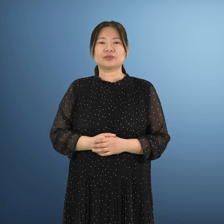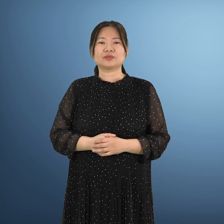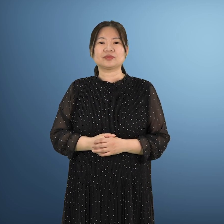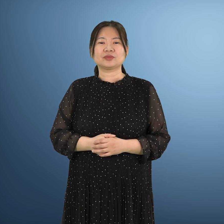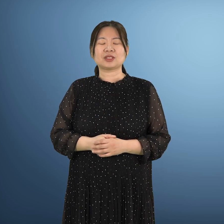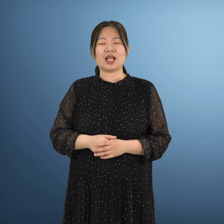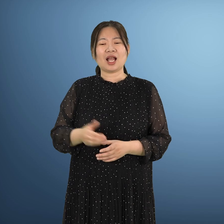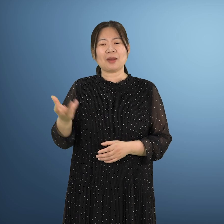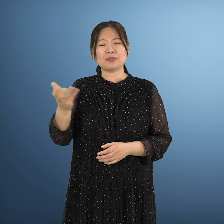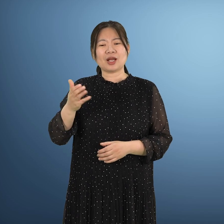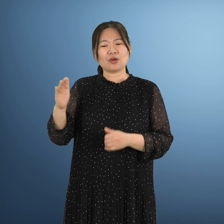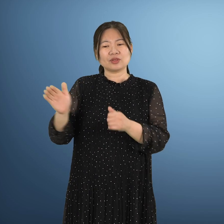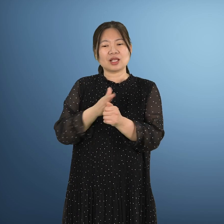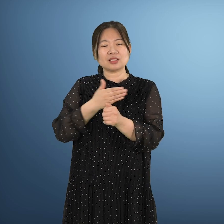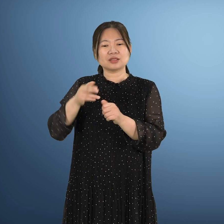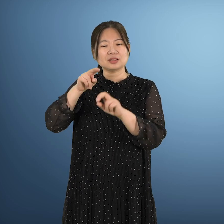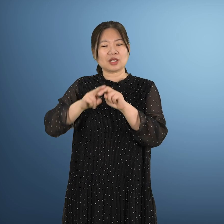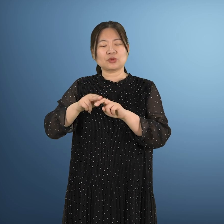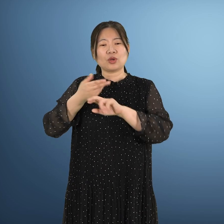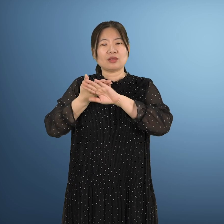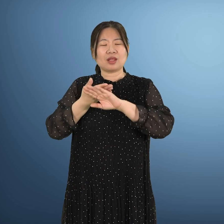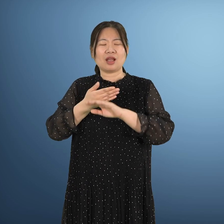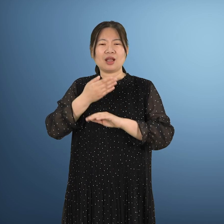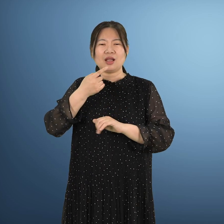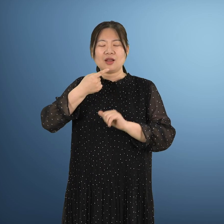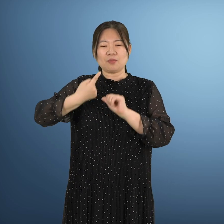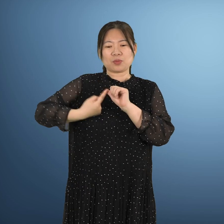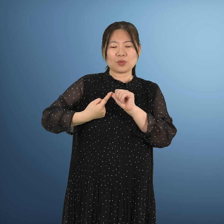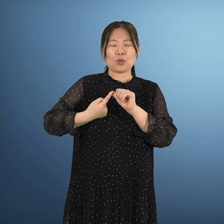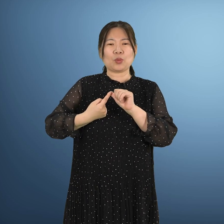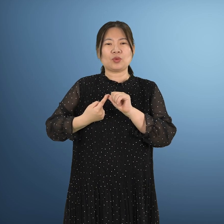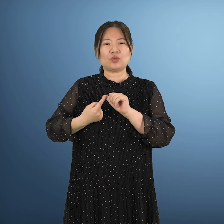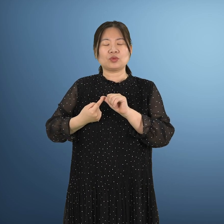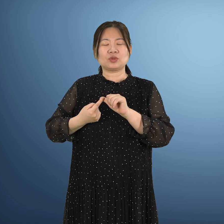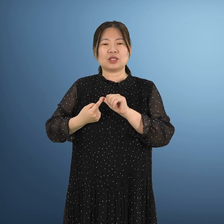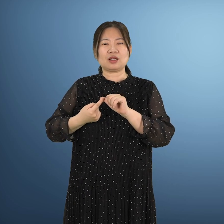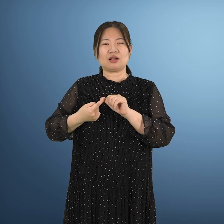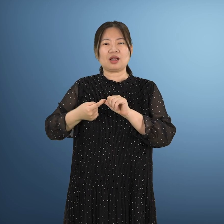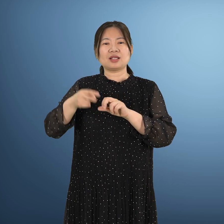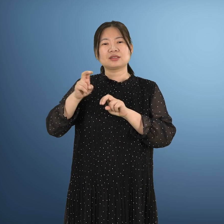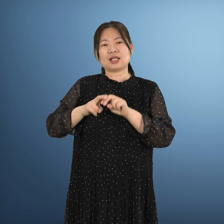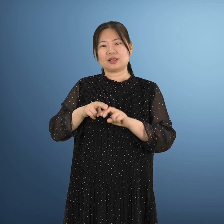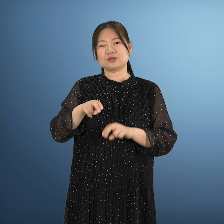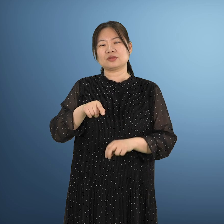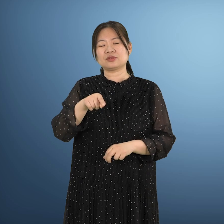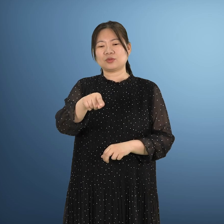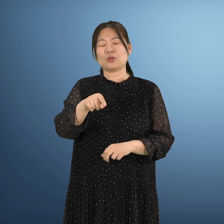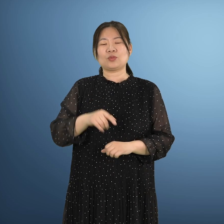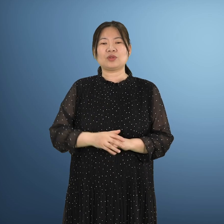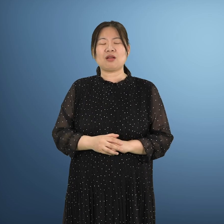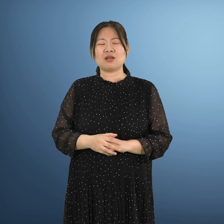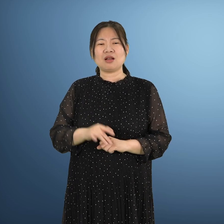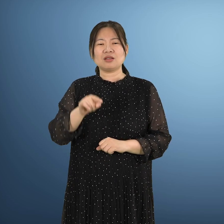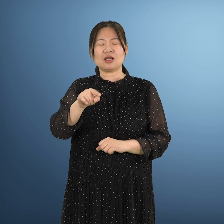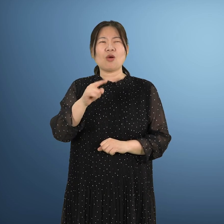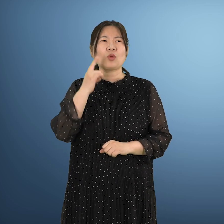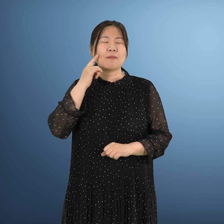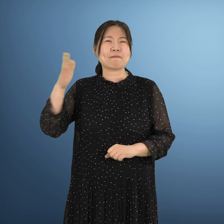아프라고 때리는 장소가 아니라 모욕과 모독의 장소입니다.